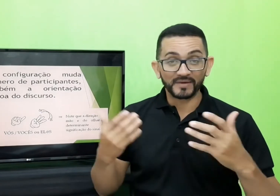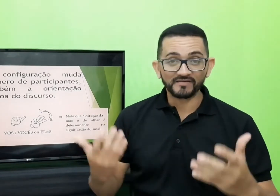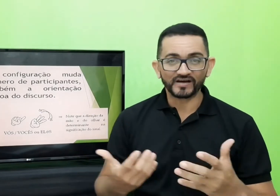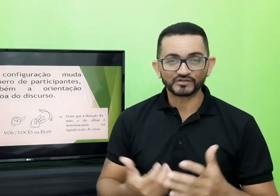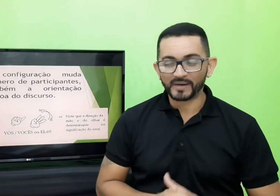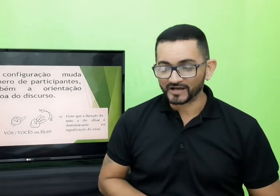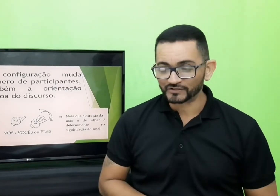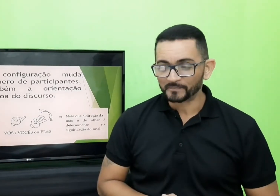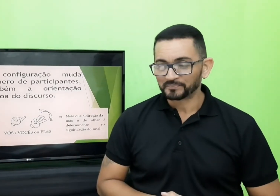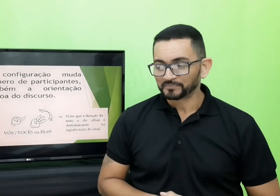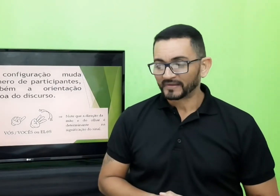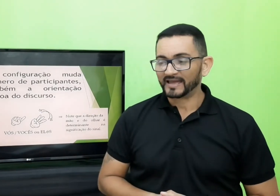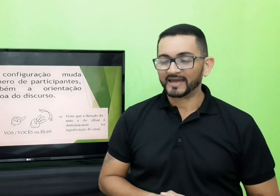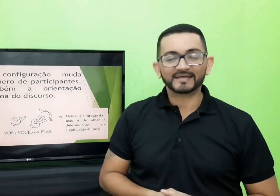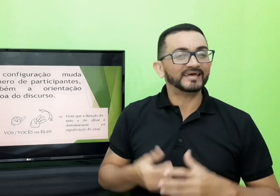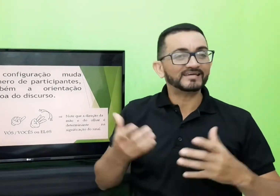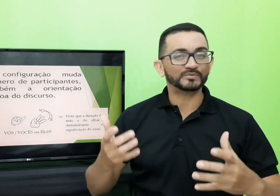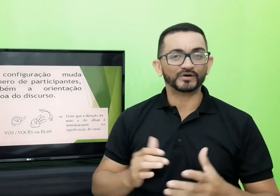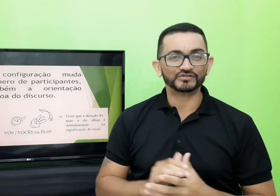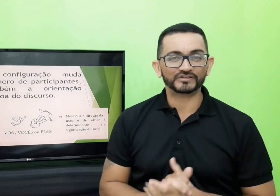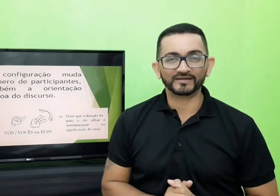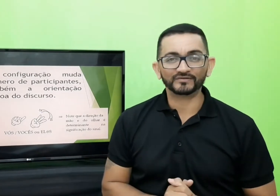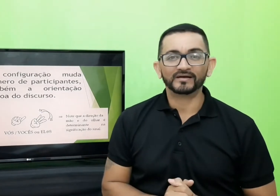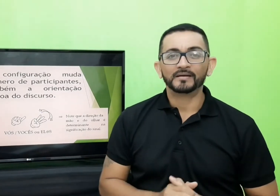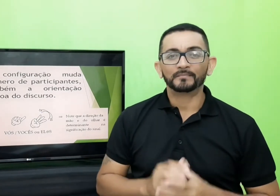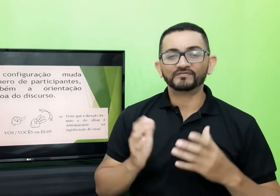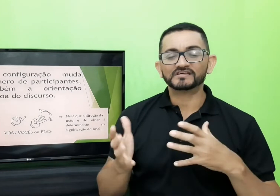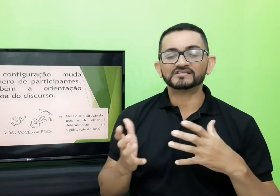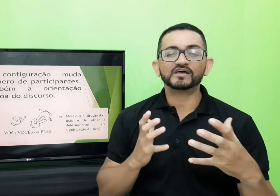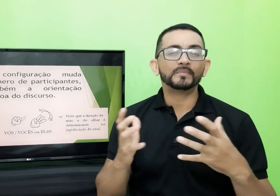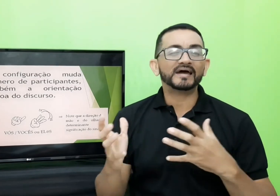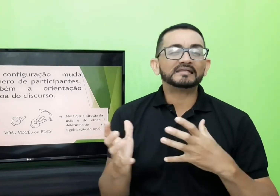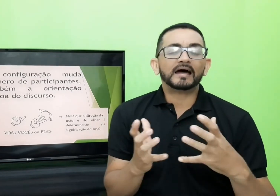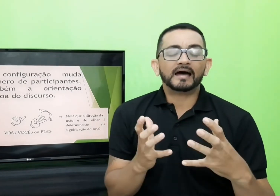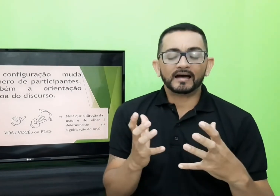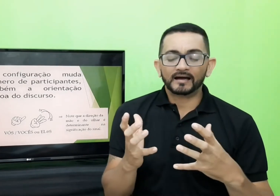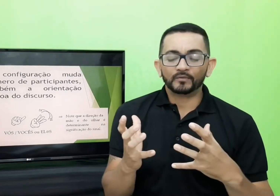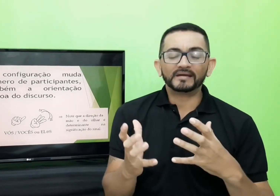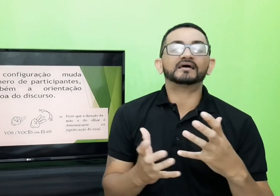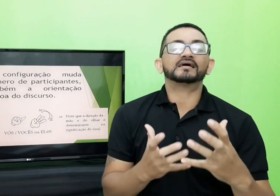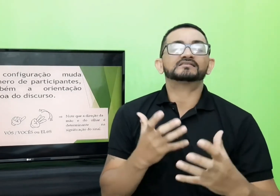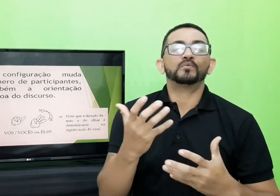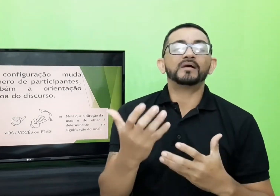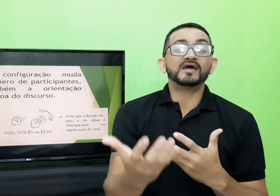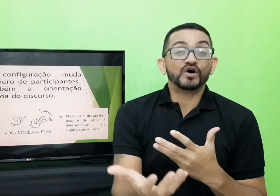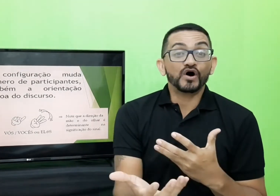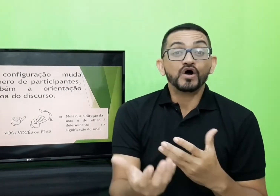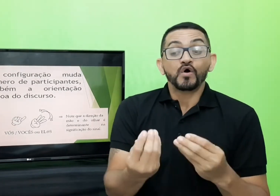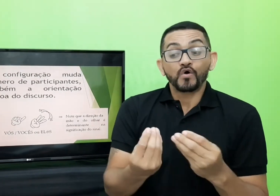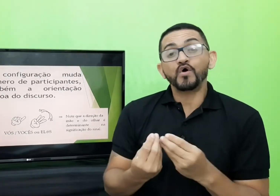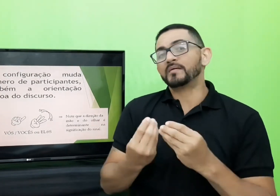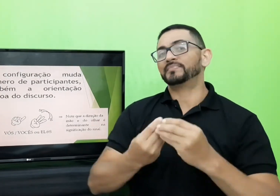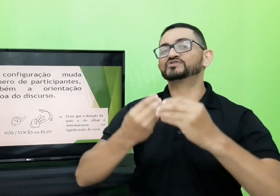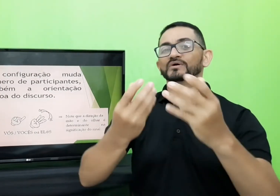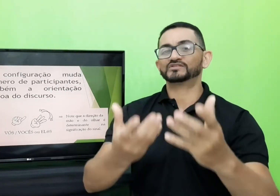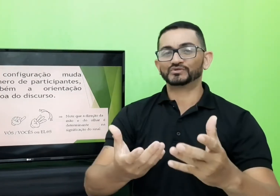também faz parte desse projeto, para vocês terem uma interação maior com uma pessoa